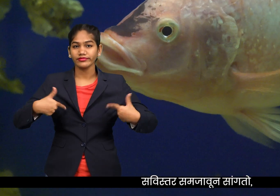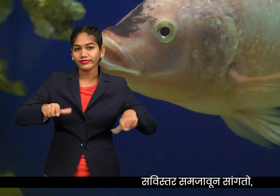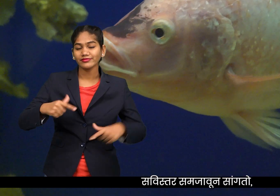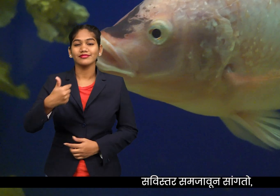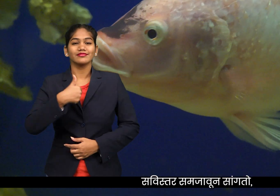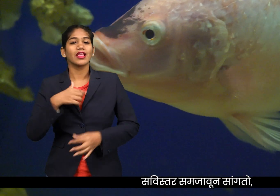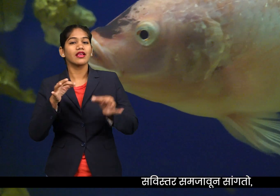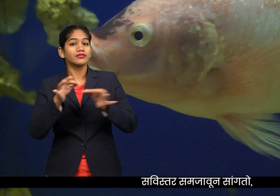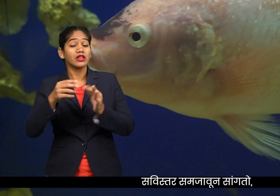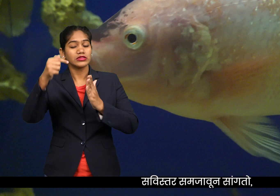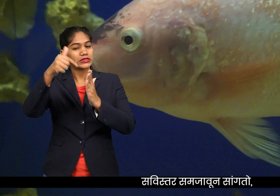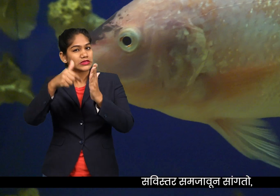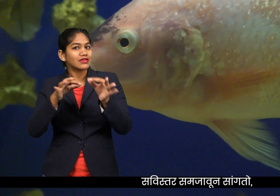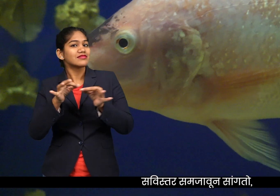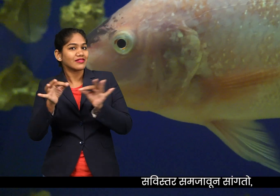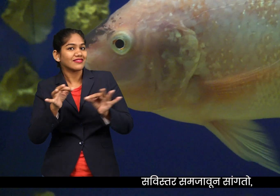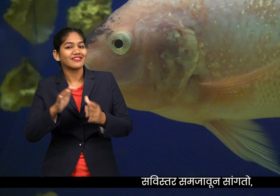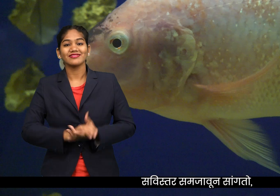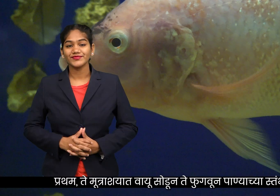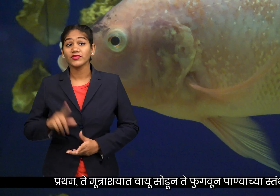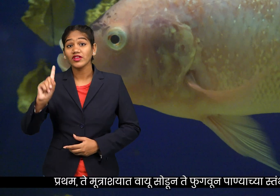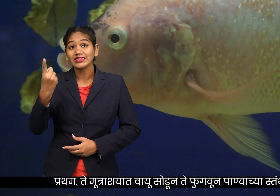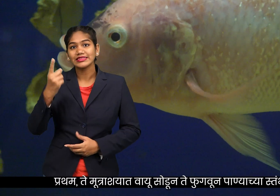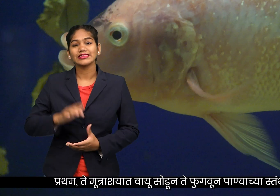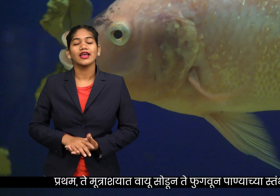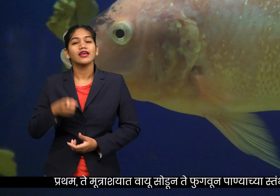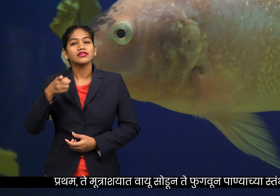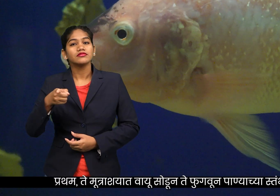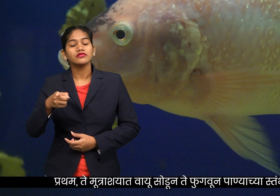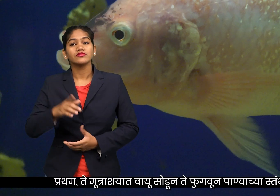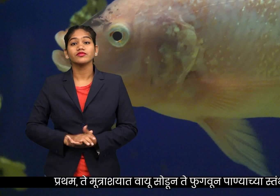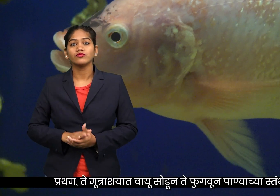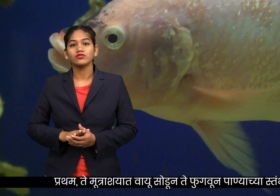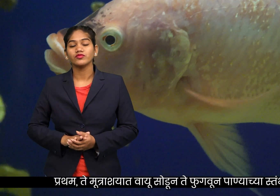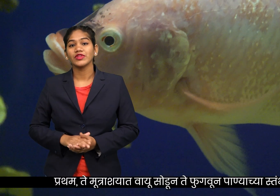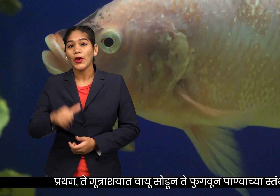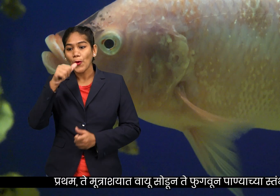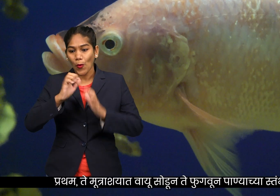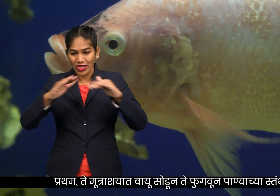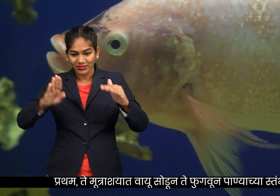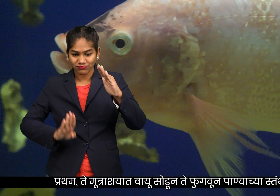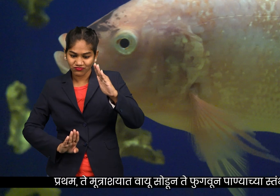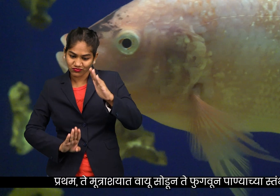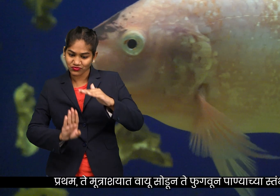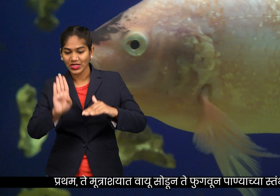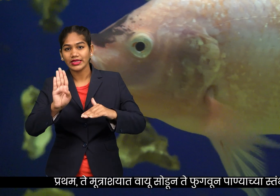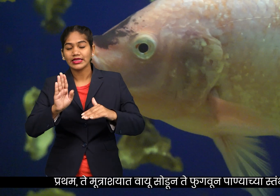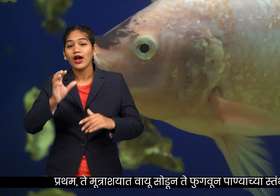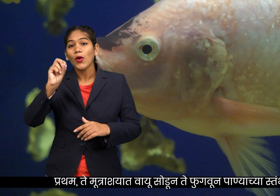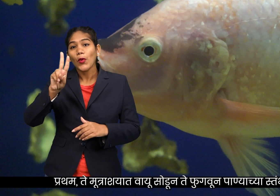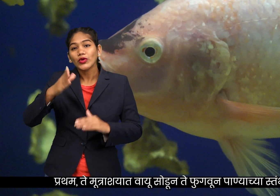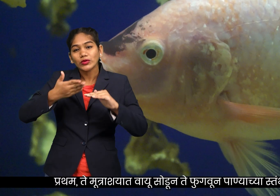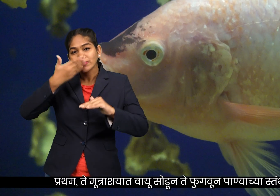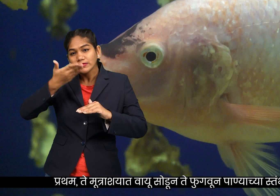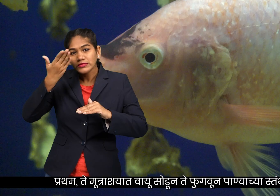सविस्तर समजावून सांगतो. प्रथम ते मूत्राशयात वायू सोडून तो